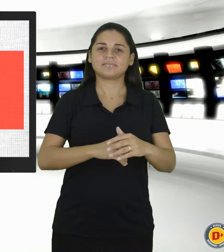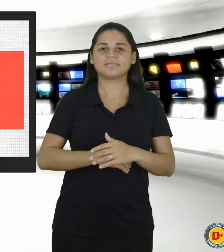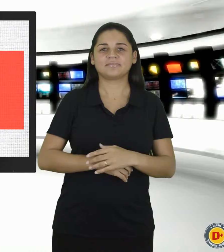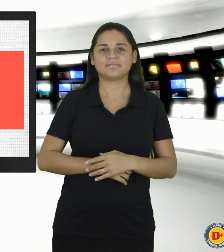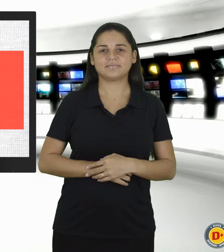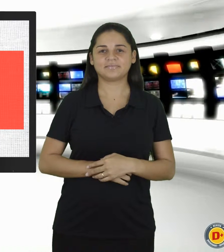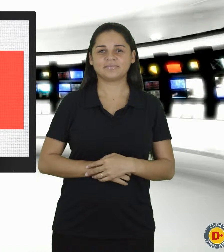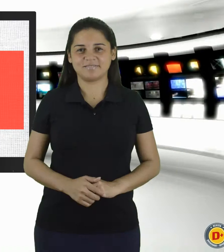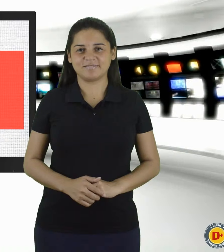Volta por cima.